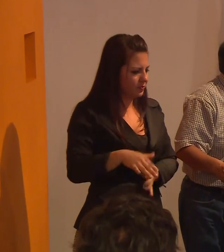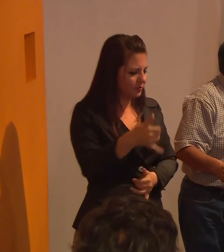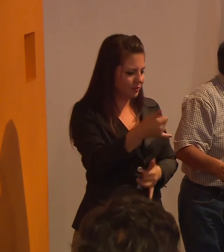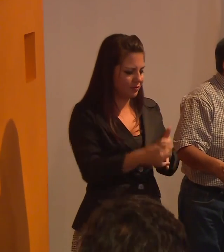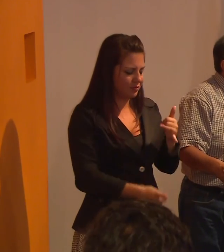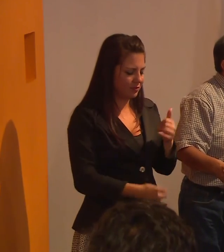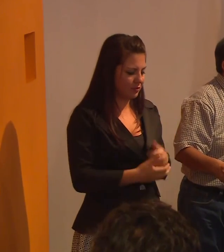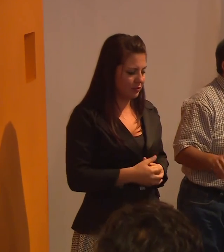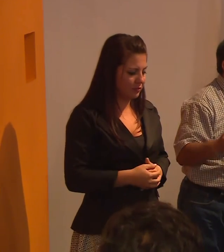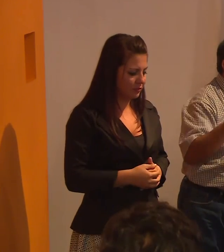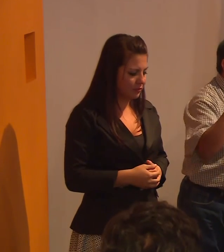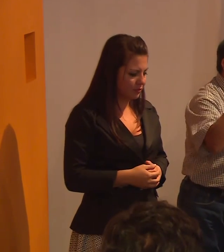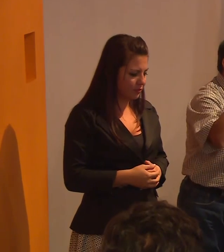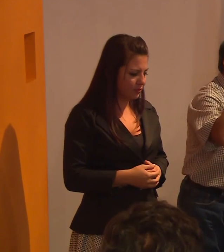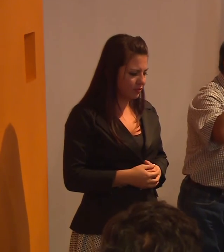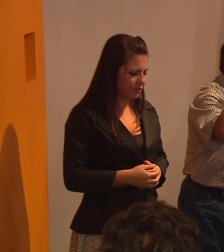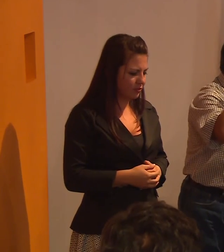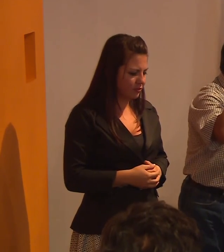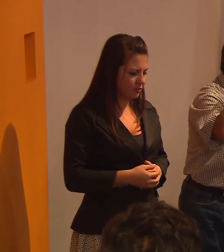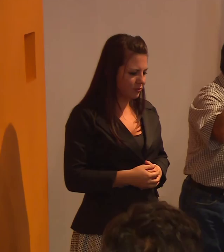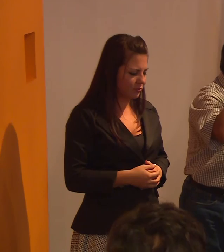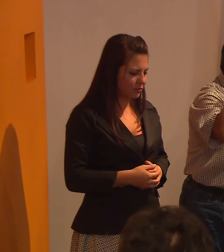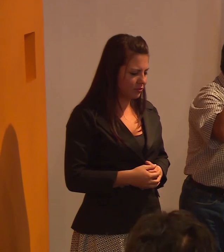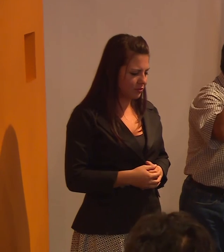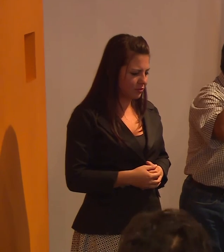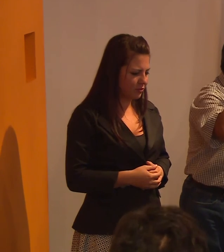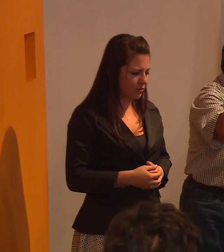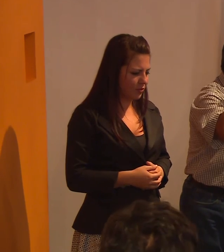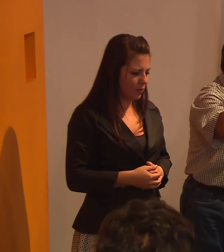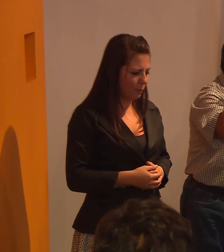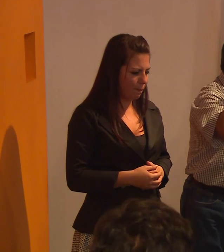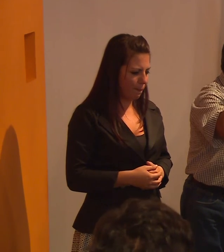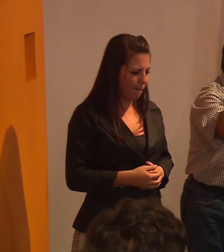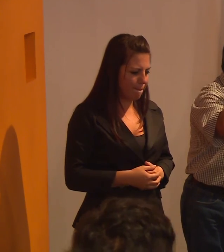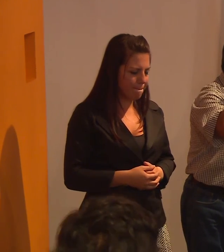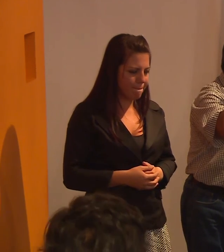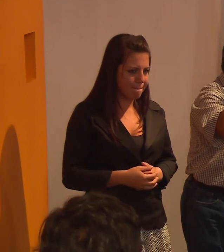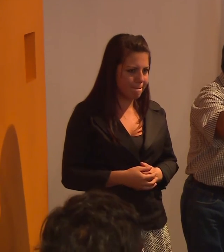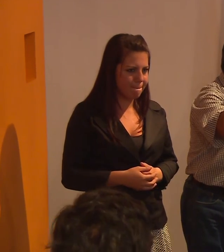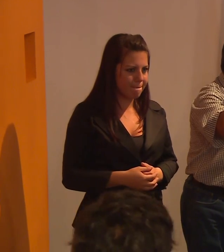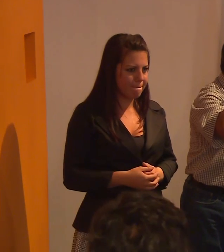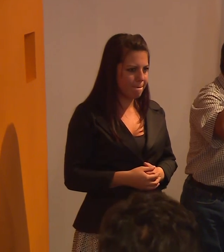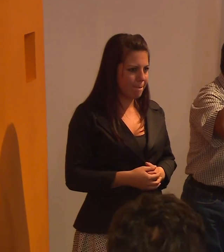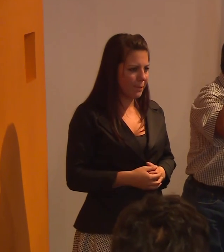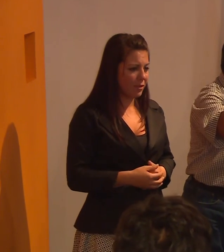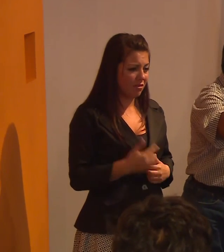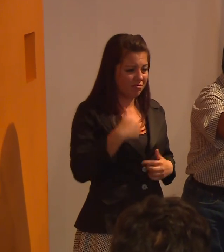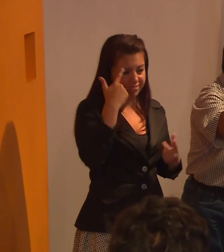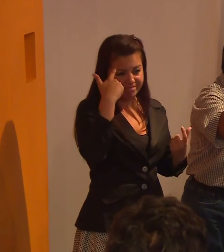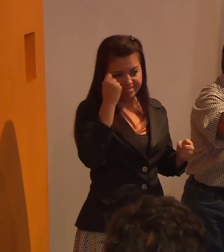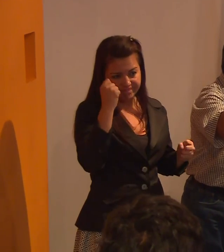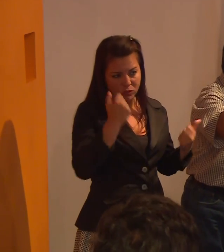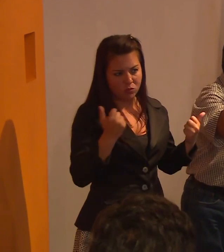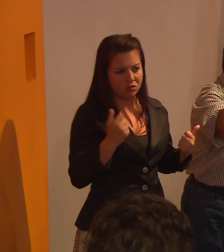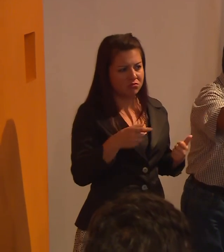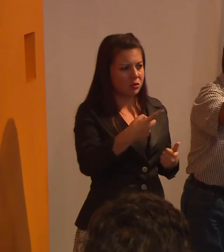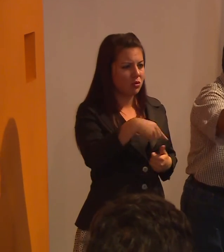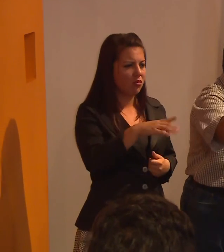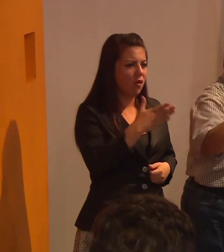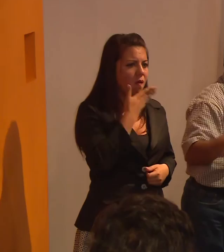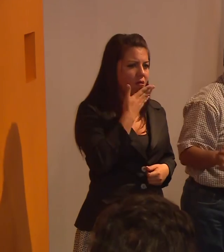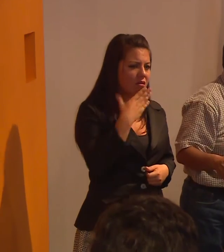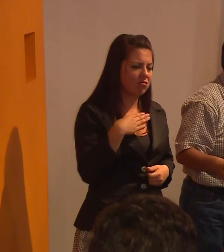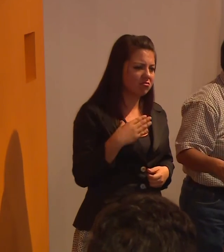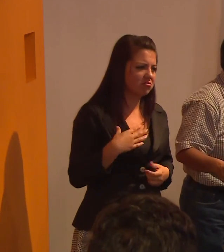Me preocupa que en todo esto nos enredemos en indiferencias, inercias y